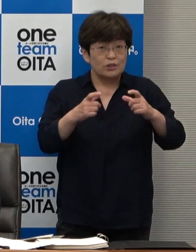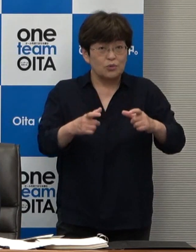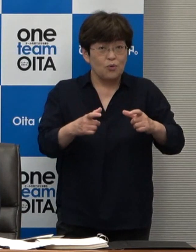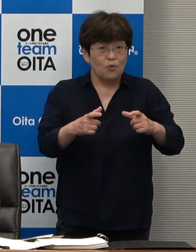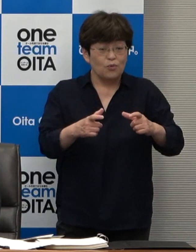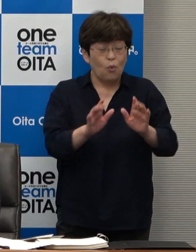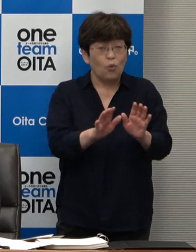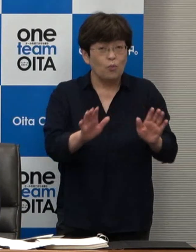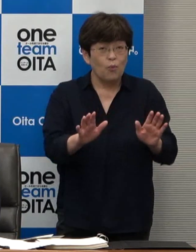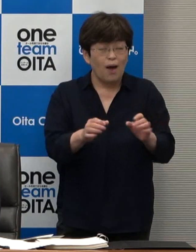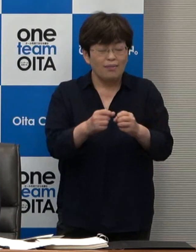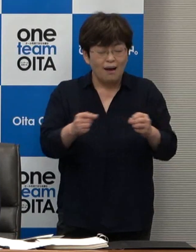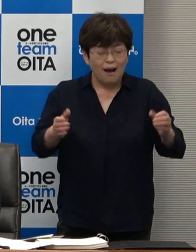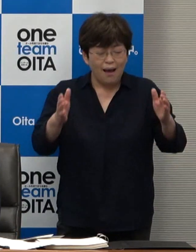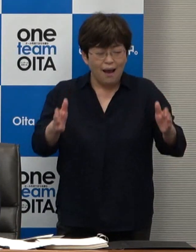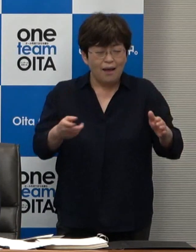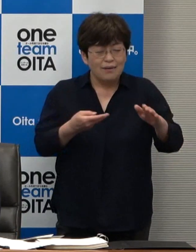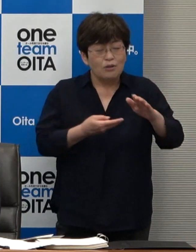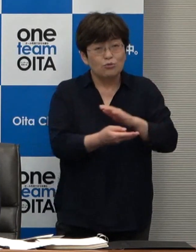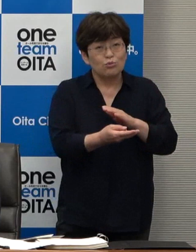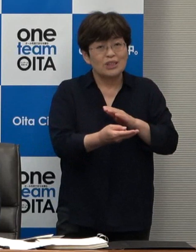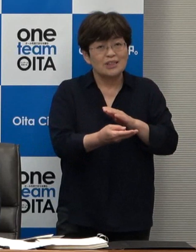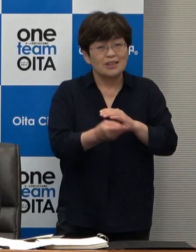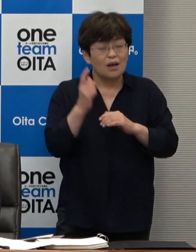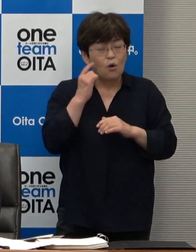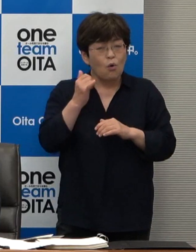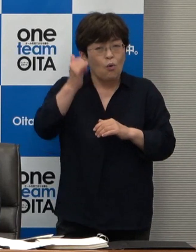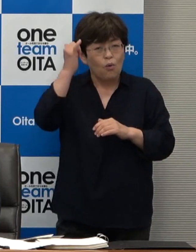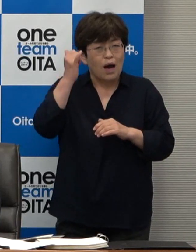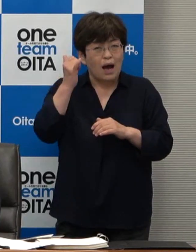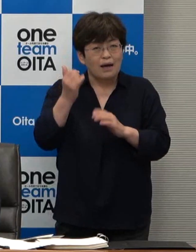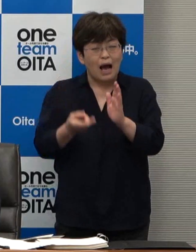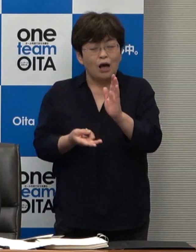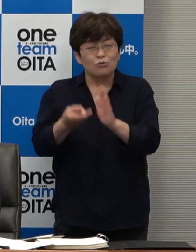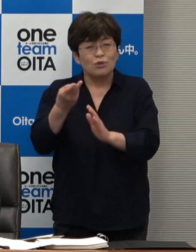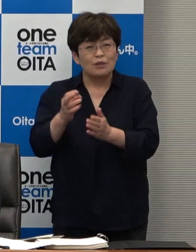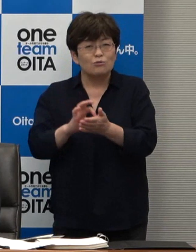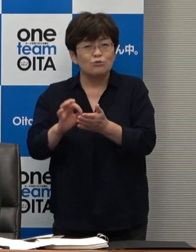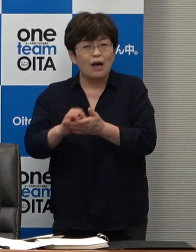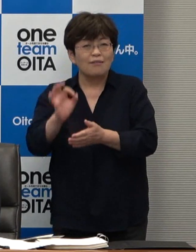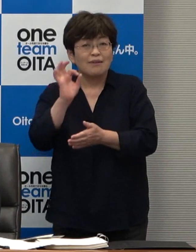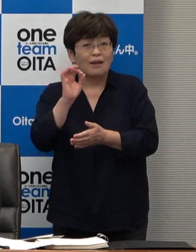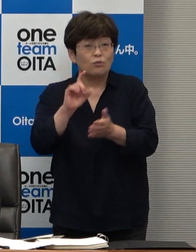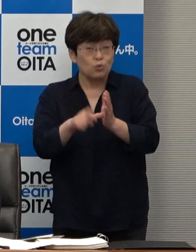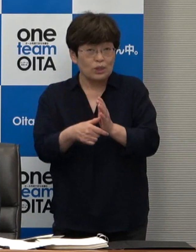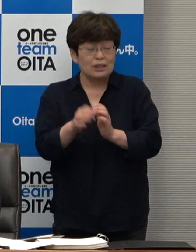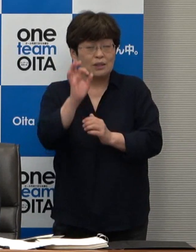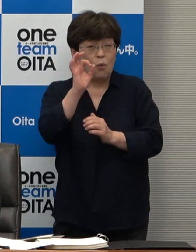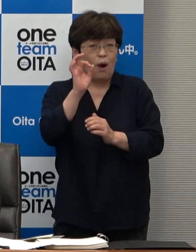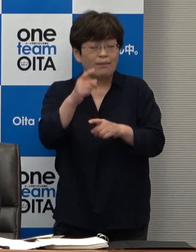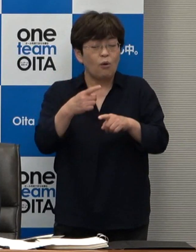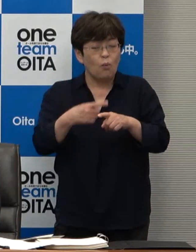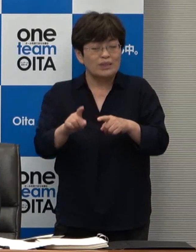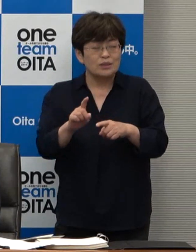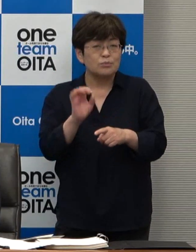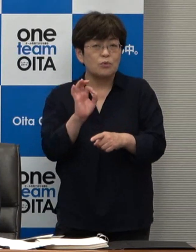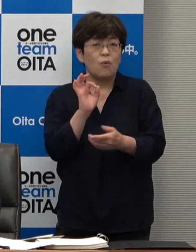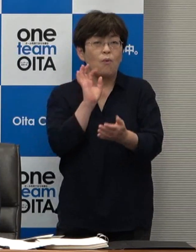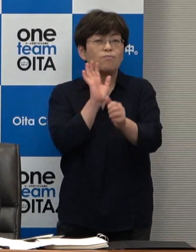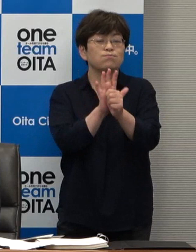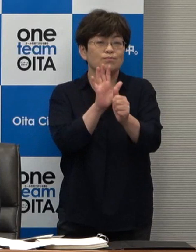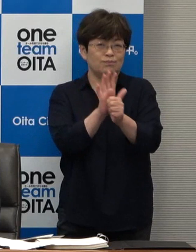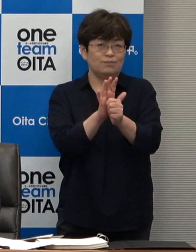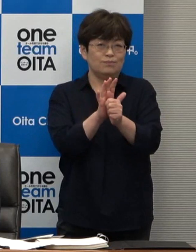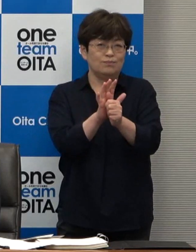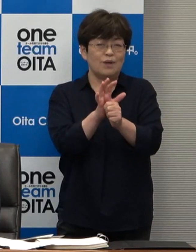し、保護者が付き添いのために宿泊施設を利用した場合に、経費の一部を助成することで経済的負